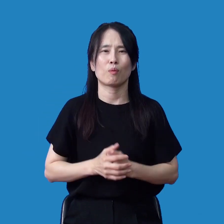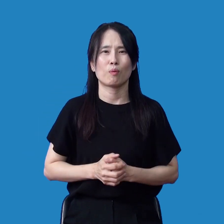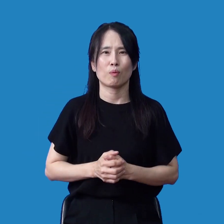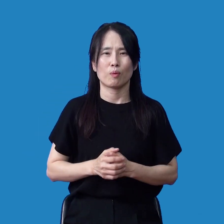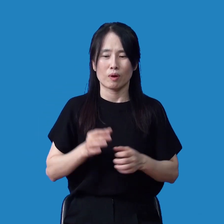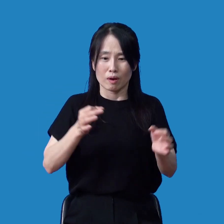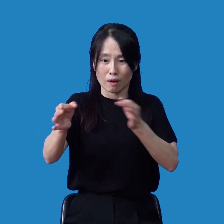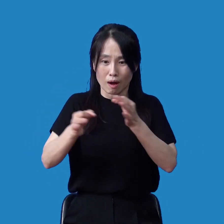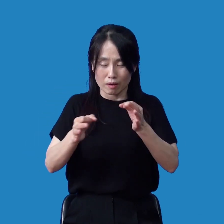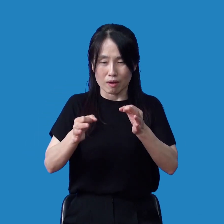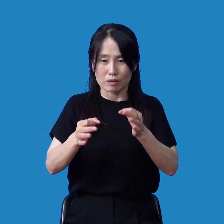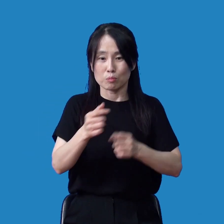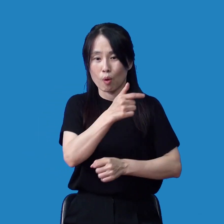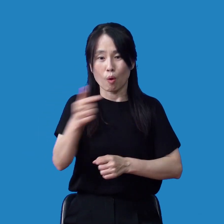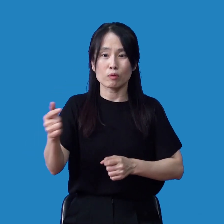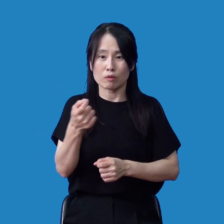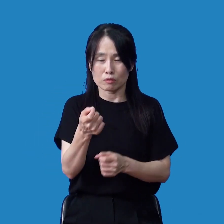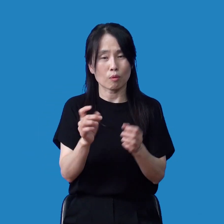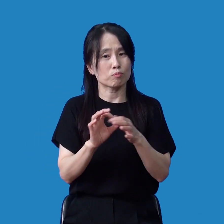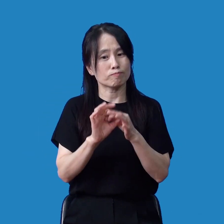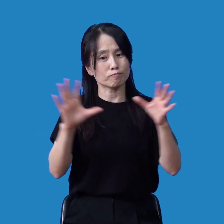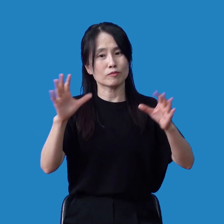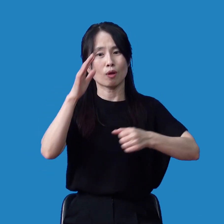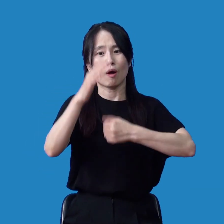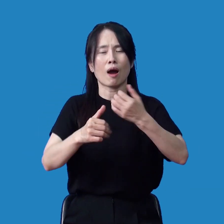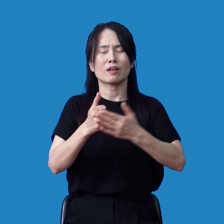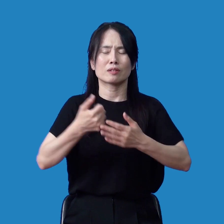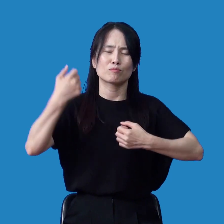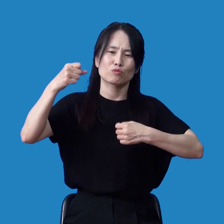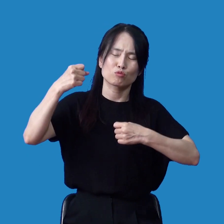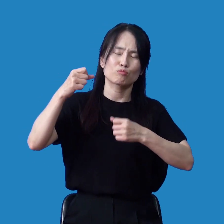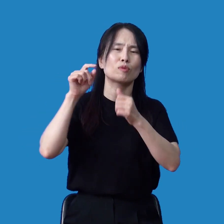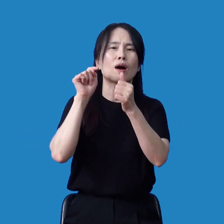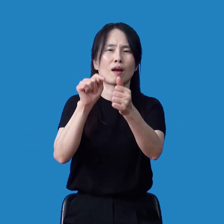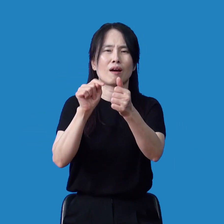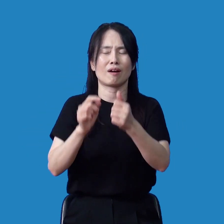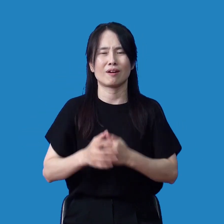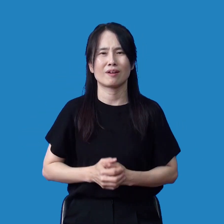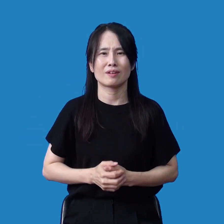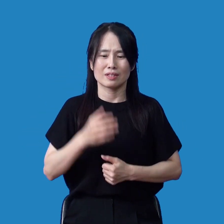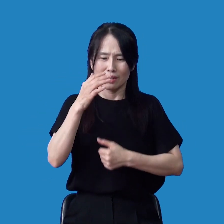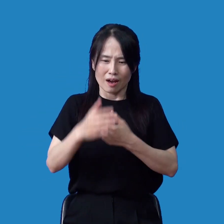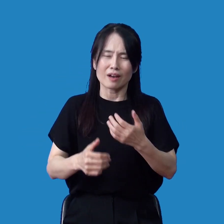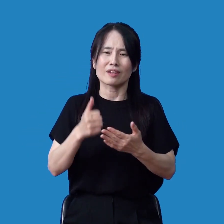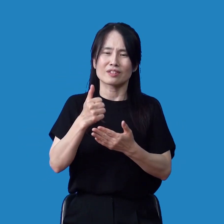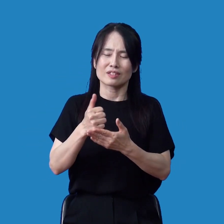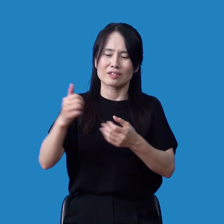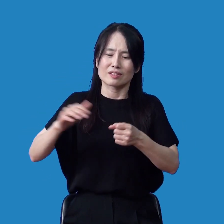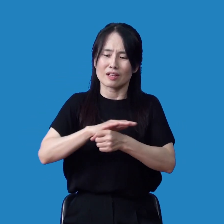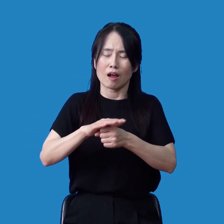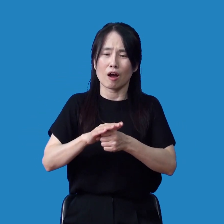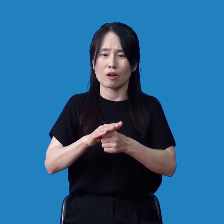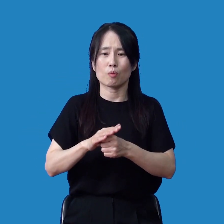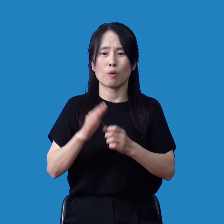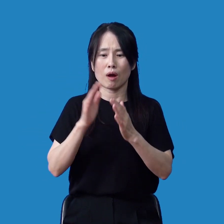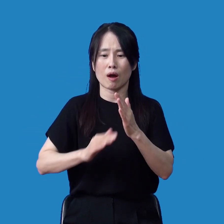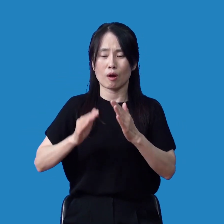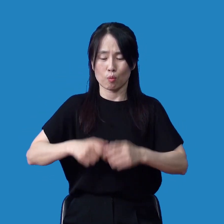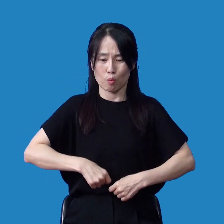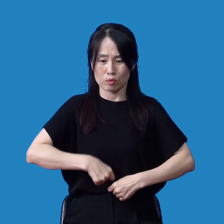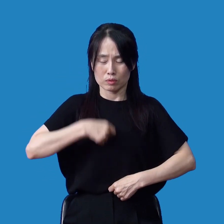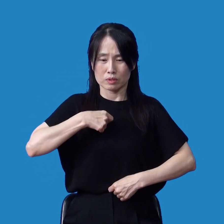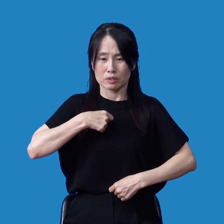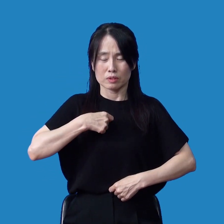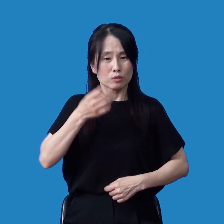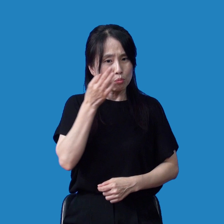크면 큰 대로 작으면 작은 대로 하나님이 춤추게 하라. 하나님의 사랑과 공의가 강물처럼